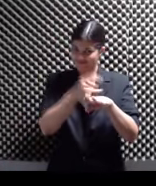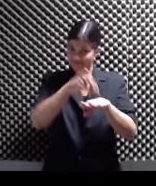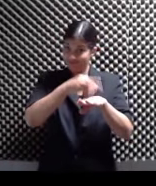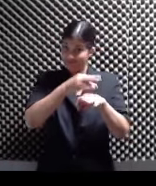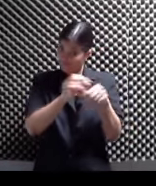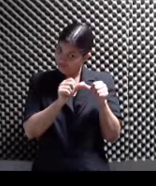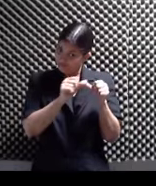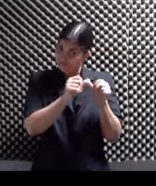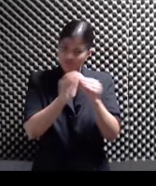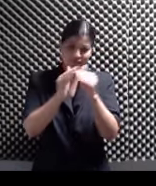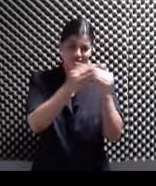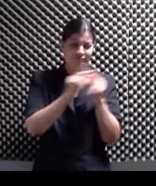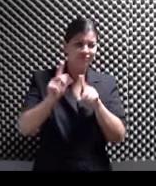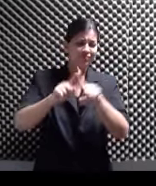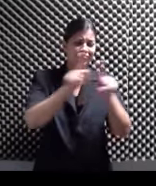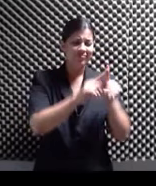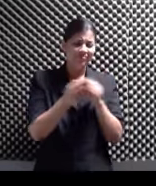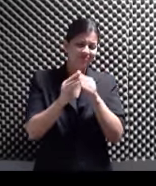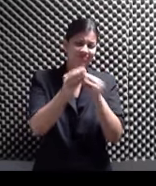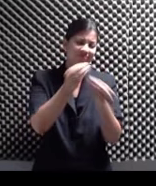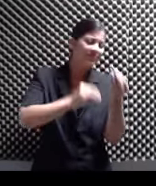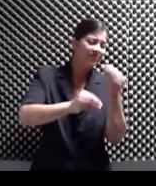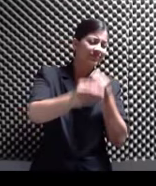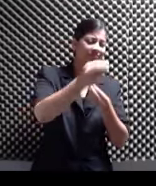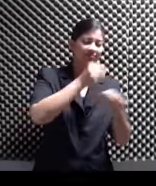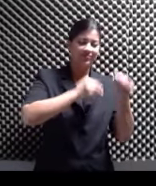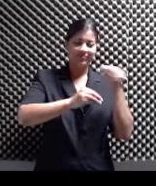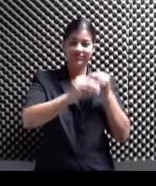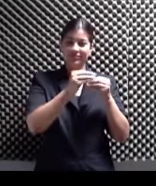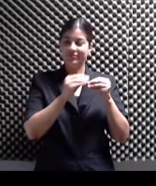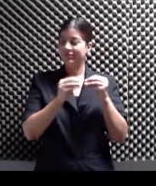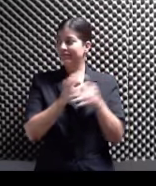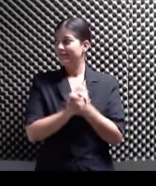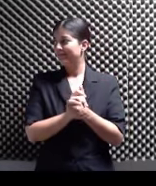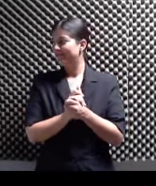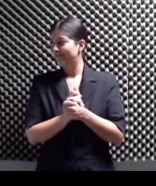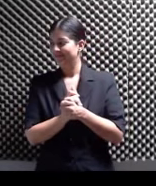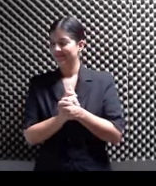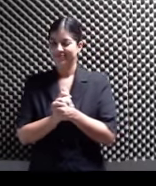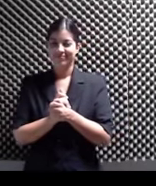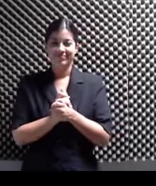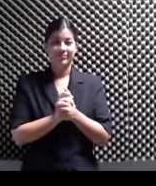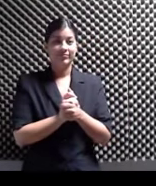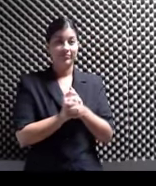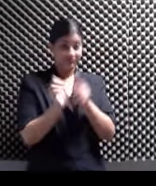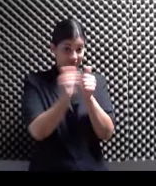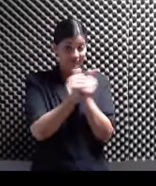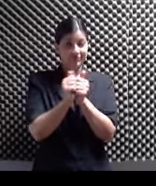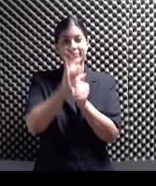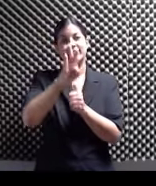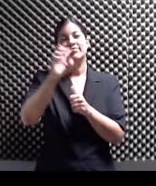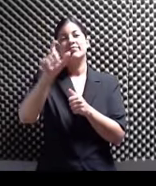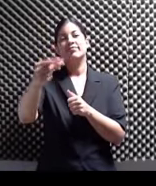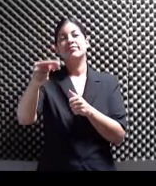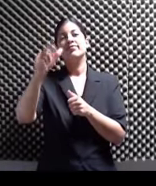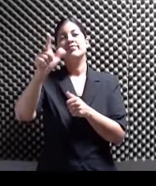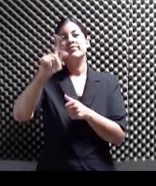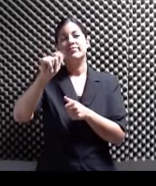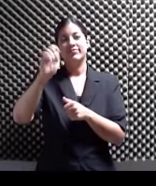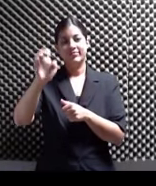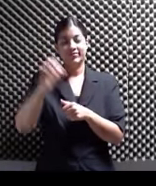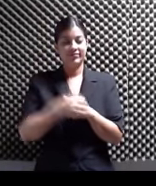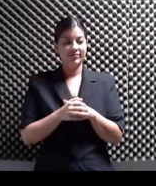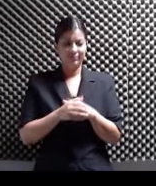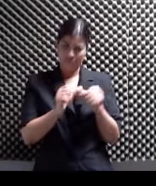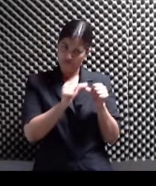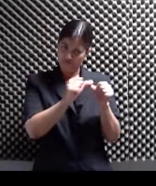Ponce las quenepas, ostiones, boquerón, mayagüe, brazo gitano y vayamos el chicharrón. Acompáñalo con 4G LTE.